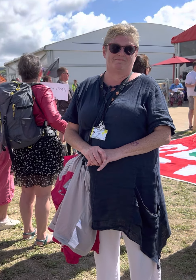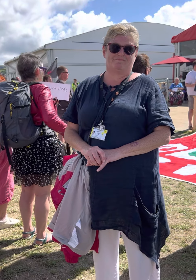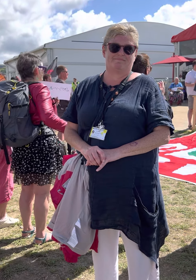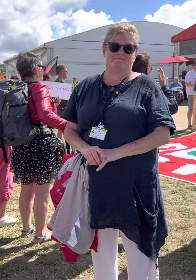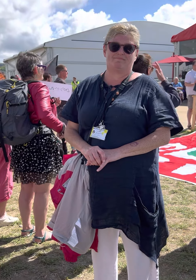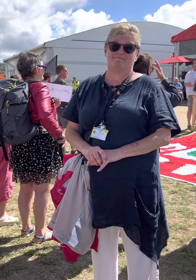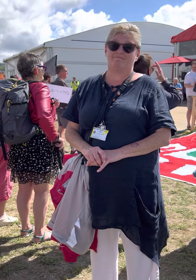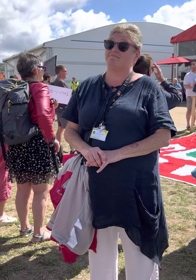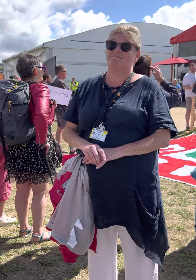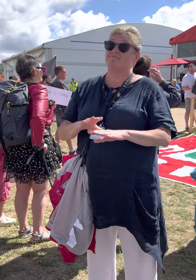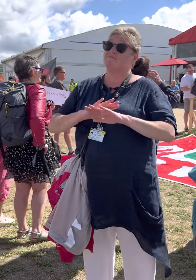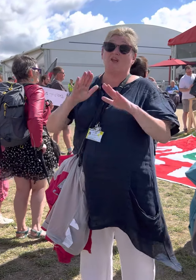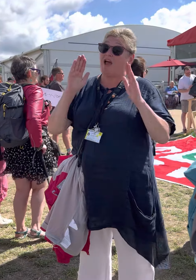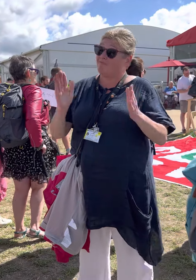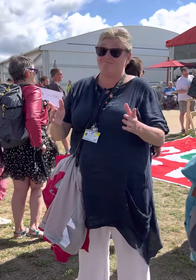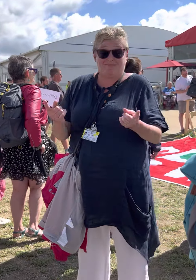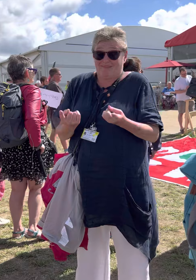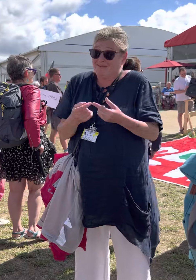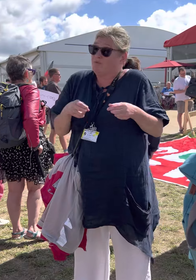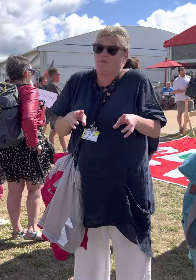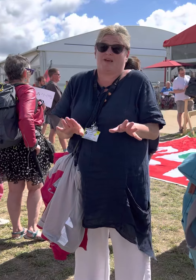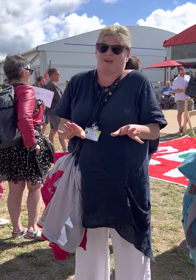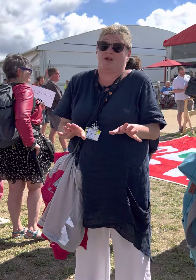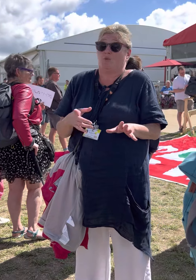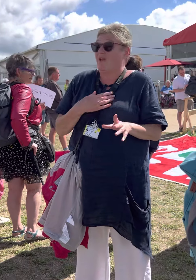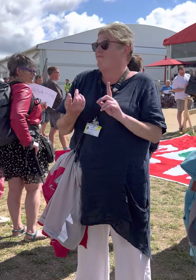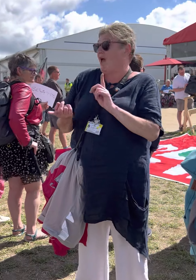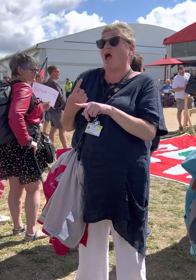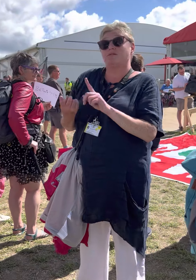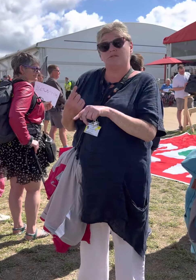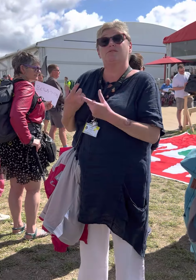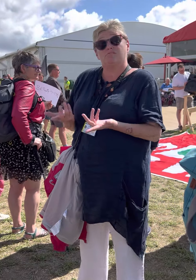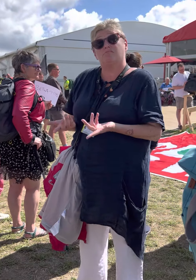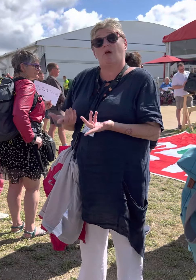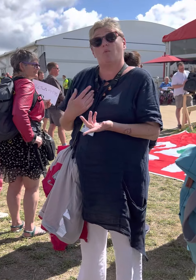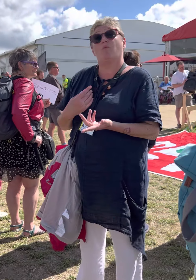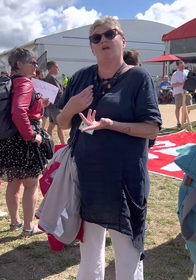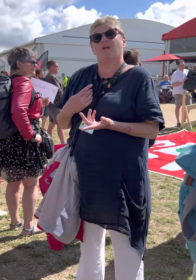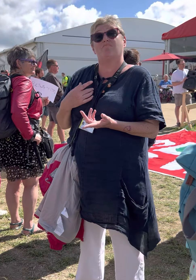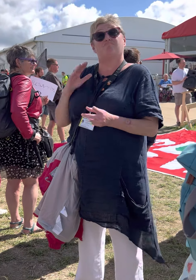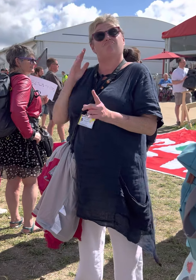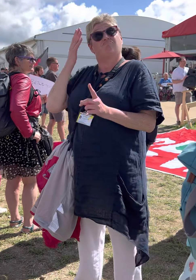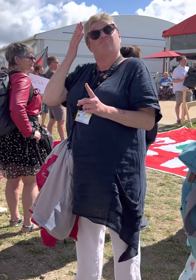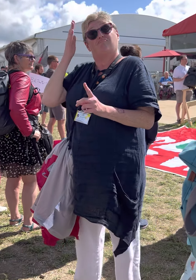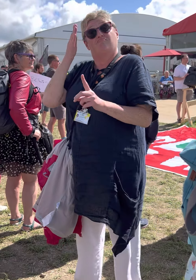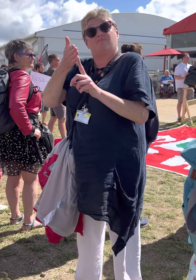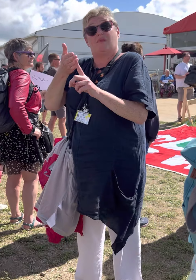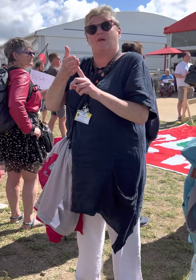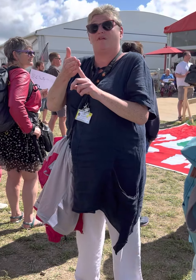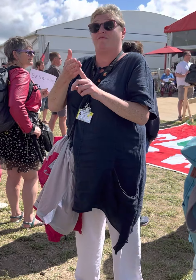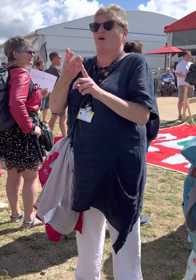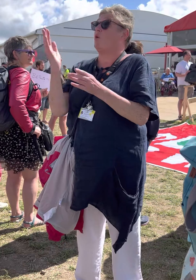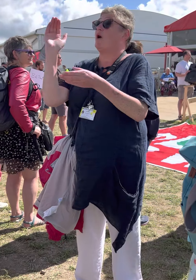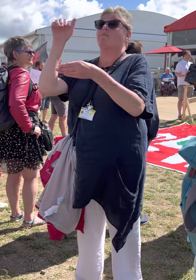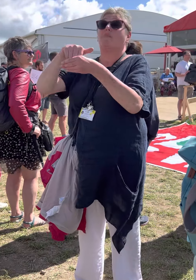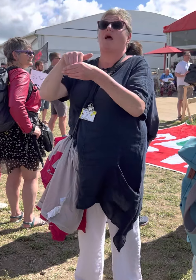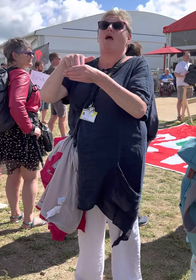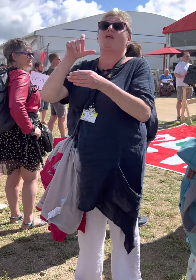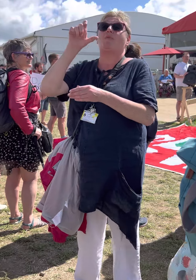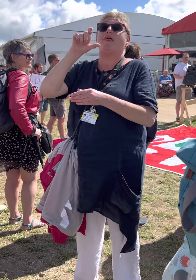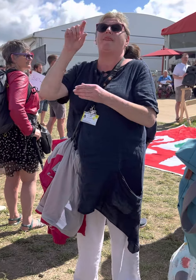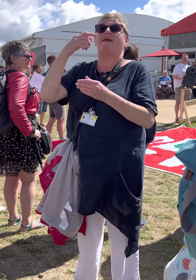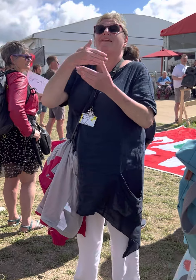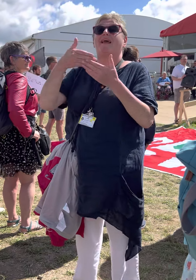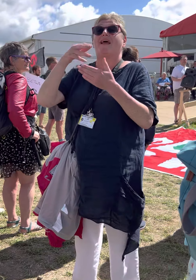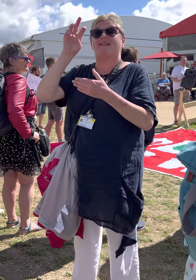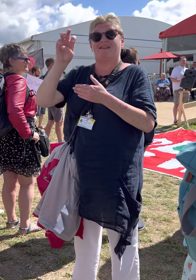Does dim rhaid i bethau fod fel hyn, mae gyda ni'r atebion ac mae gyda ni'r ewyllus. Felly, ymaelodwch â Cymdeithas yr Iaith